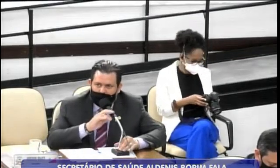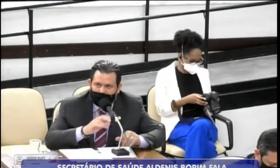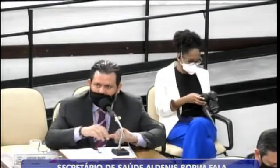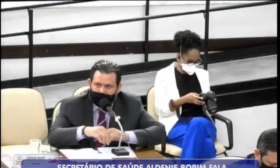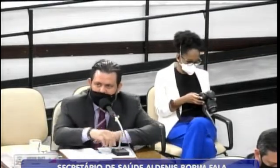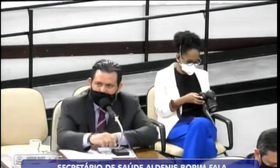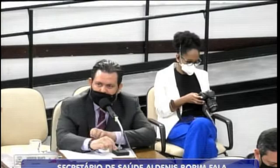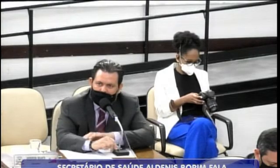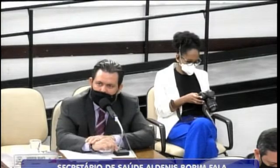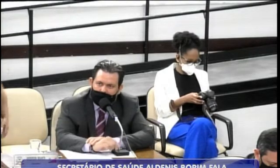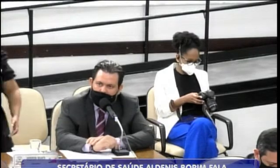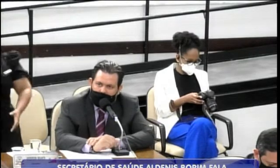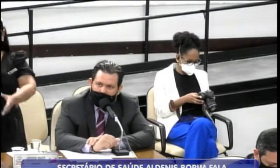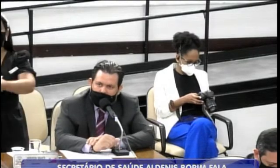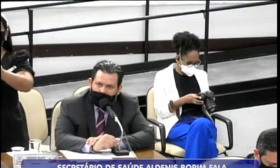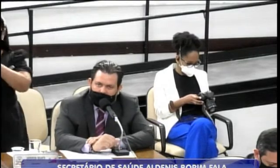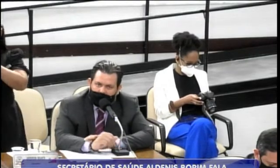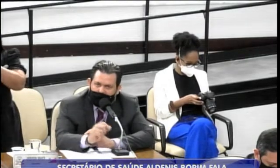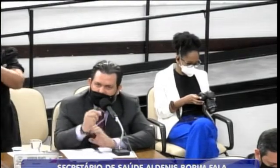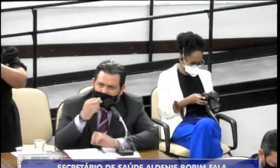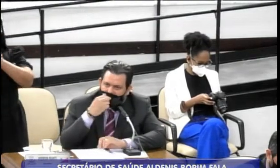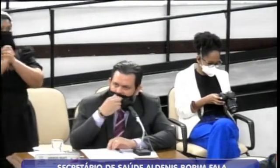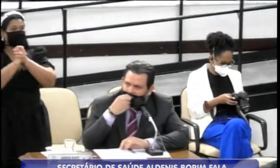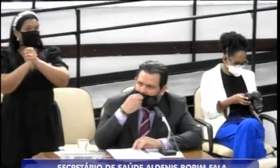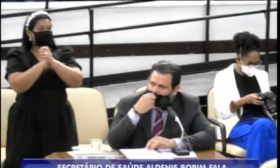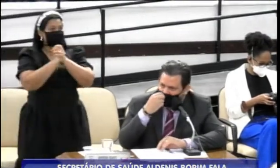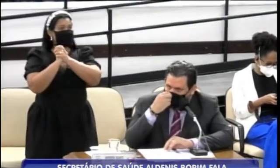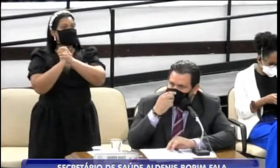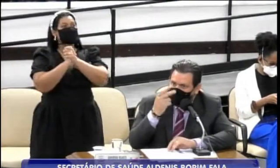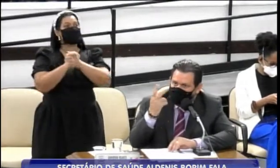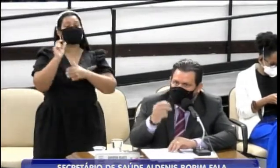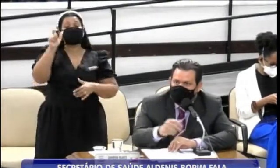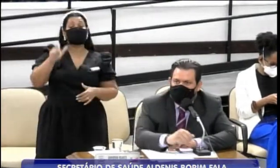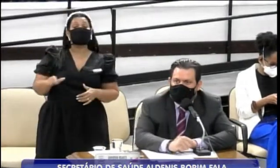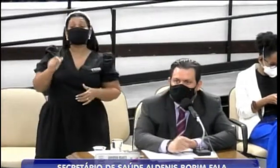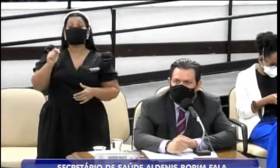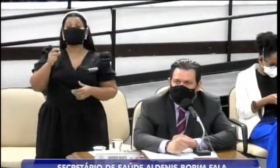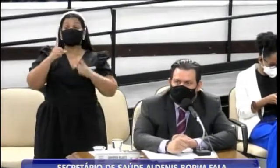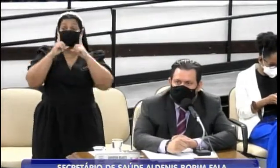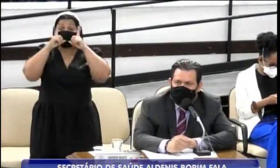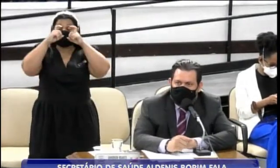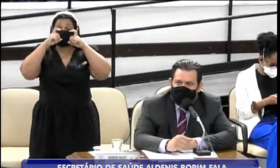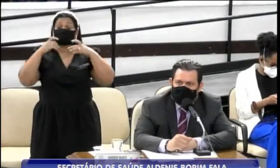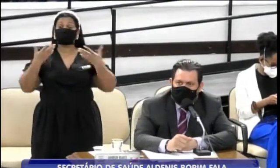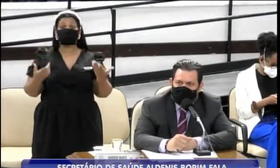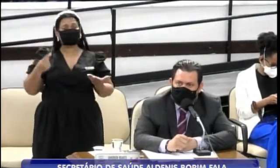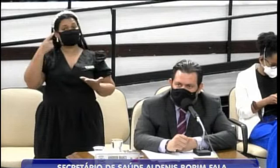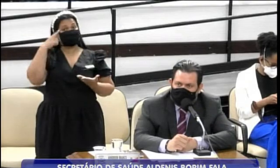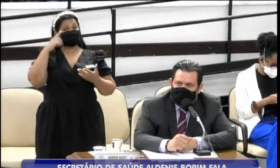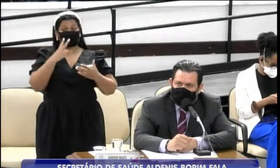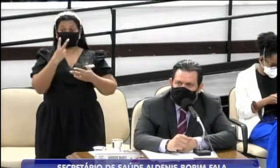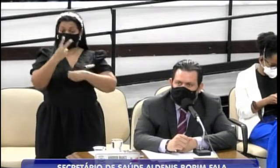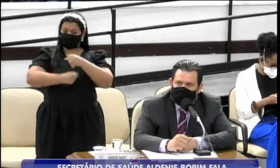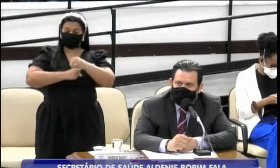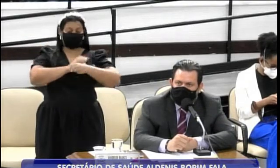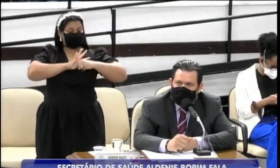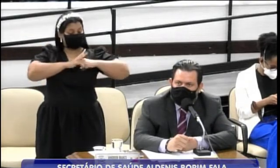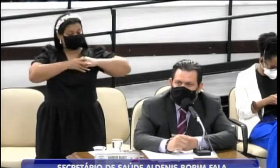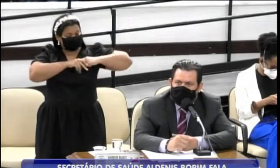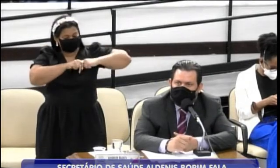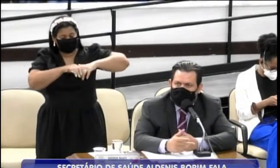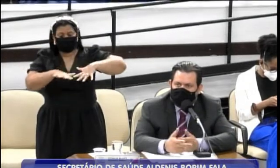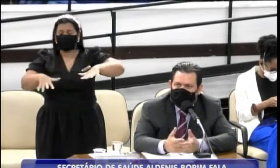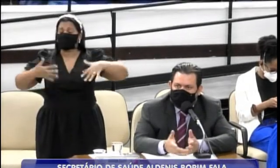sempre, tenho muito respeito pelo senhor. Ninguém imaginava, né, 2 anos de pandemia, um sufoco, né, todo